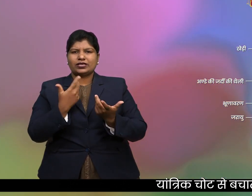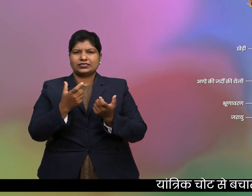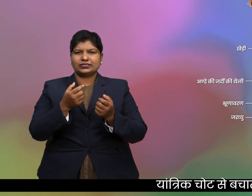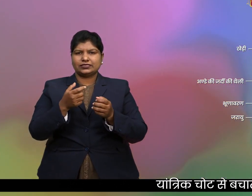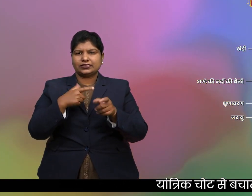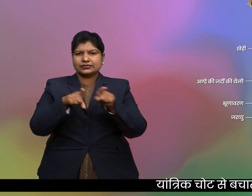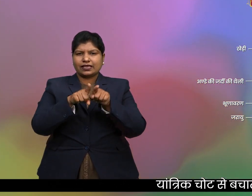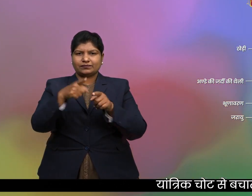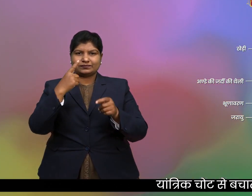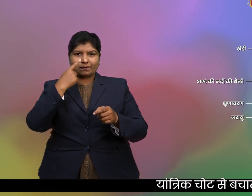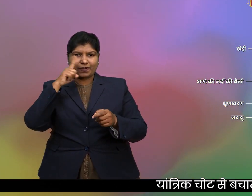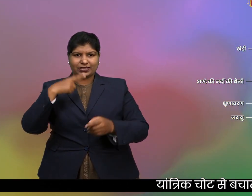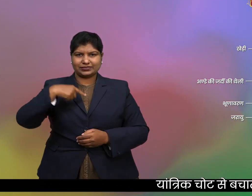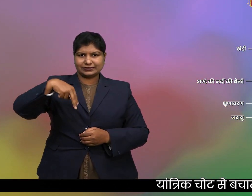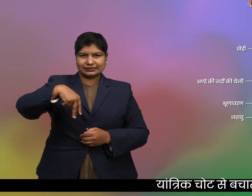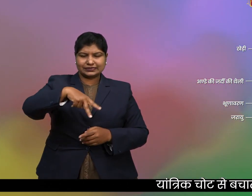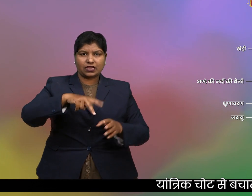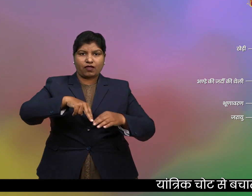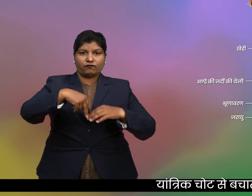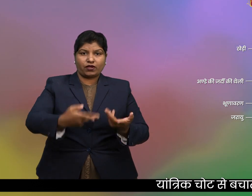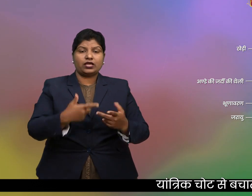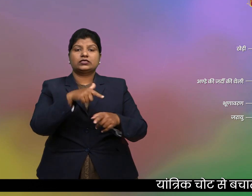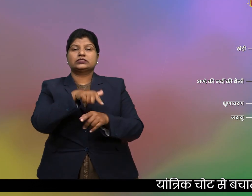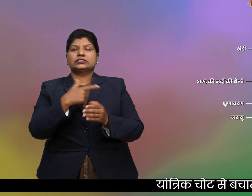से बचाता है।